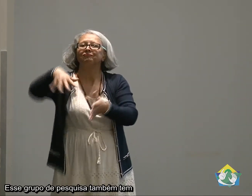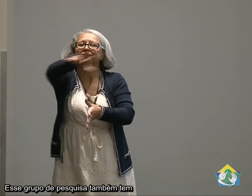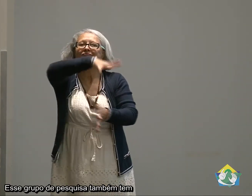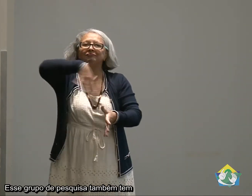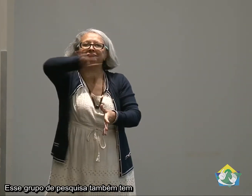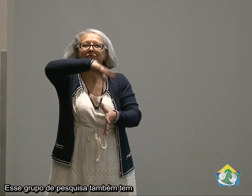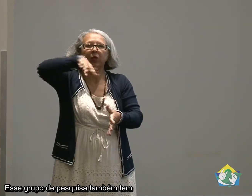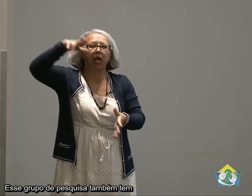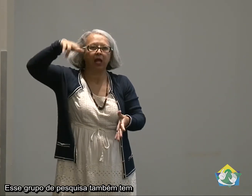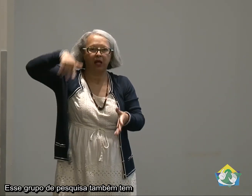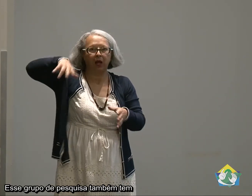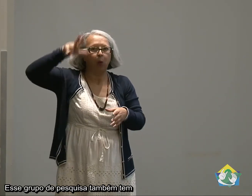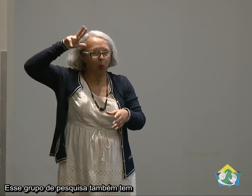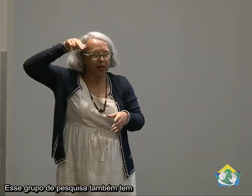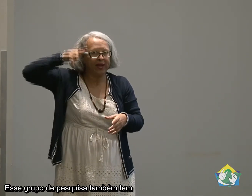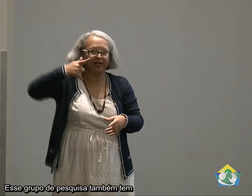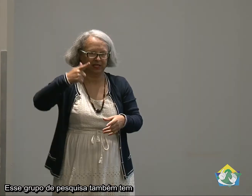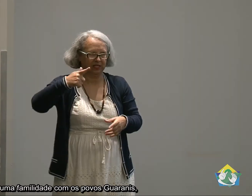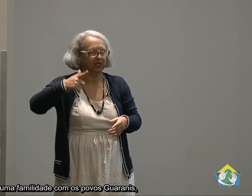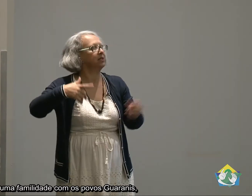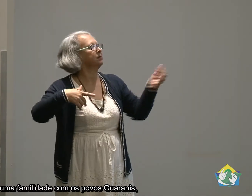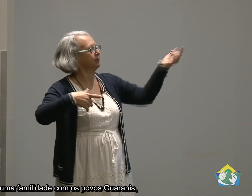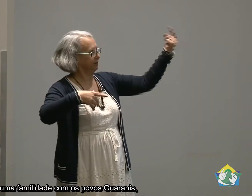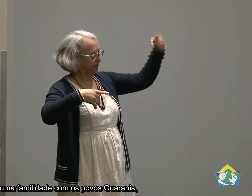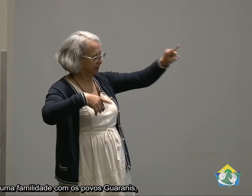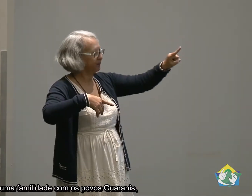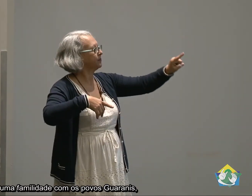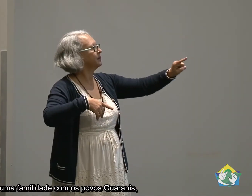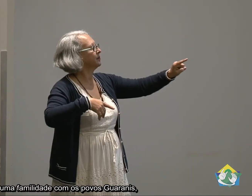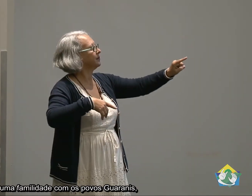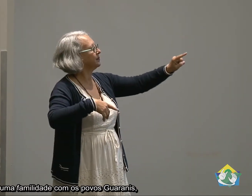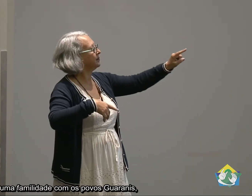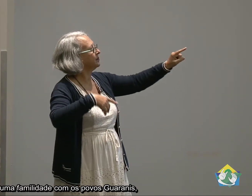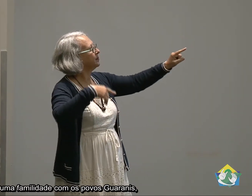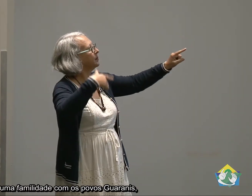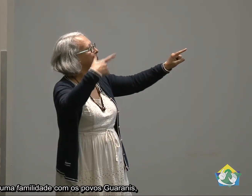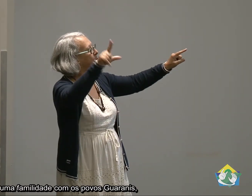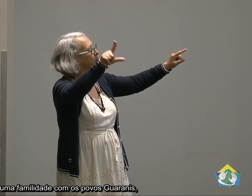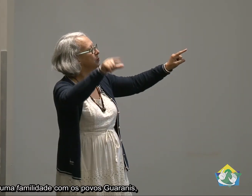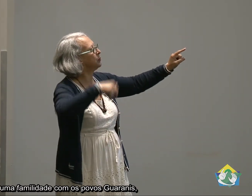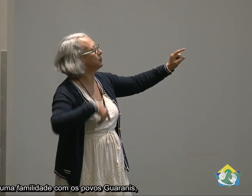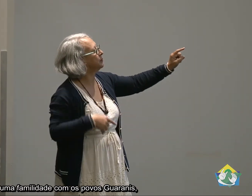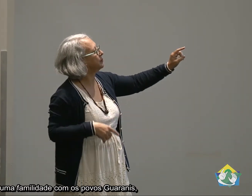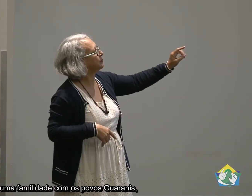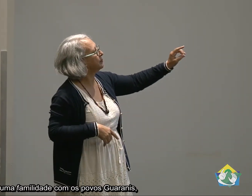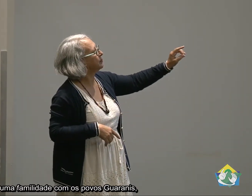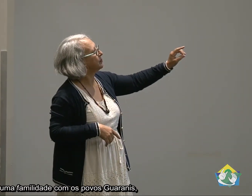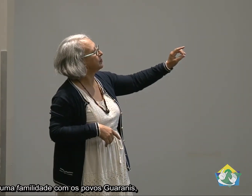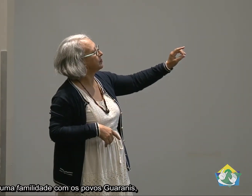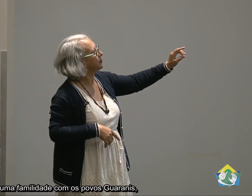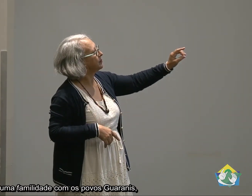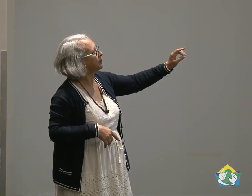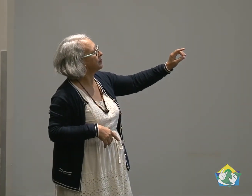Esse grupo de pesquisa também tem uma familiaridade com os guaranis, com os povos guaranis.